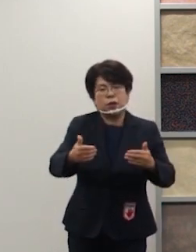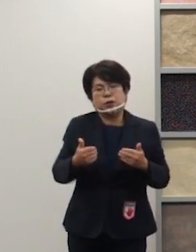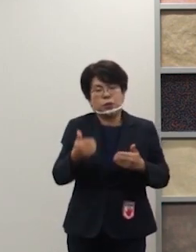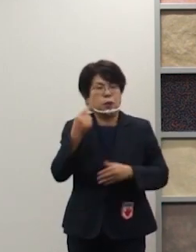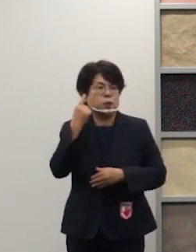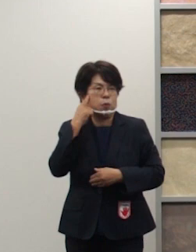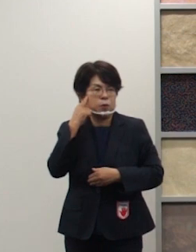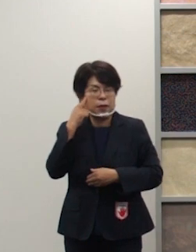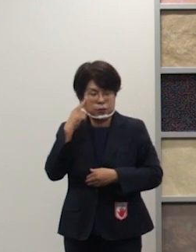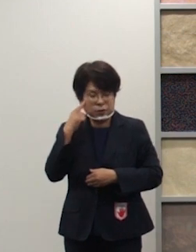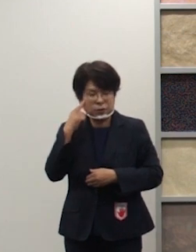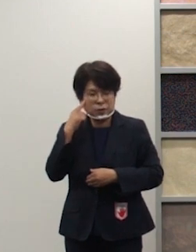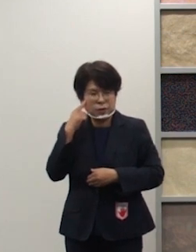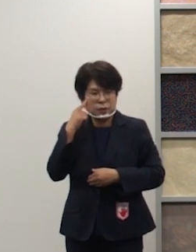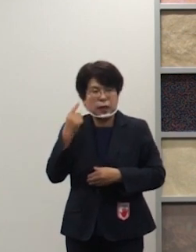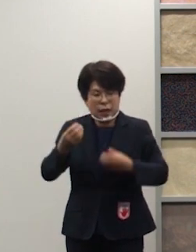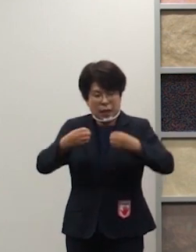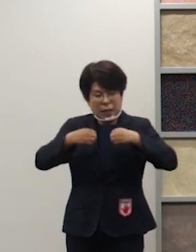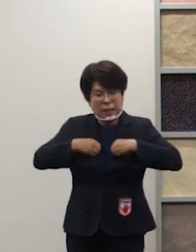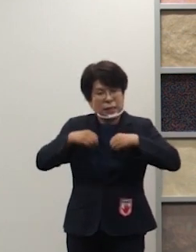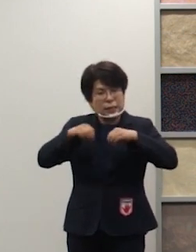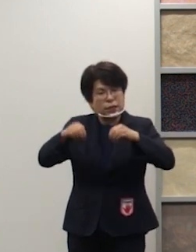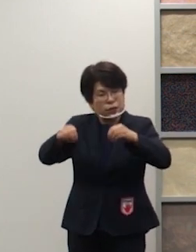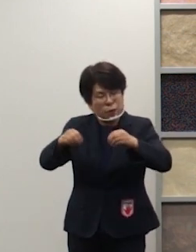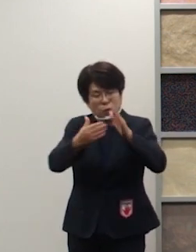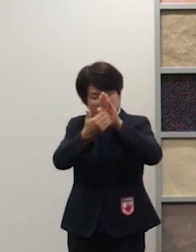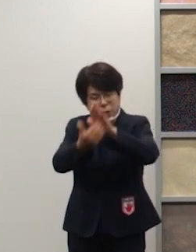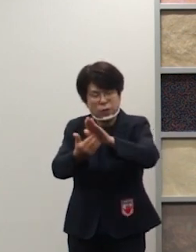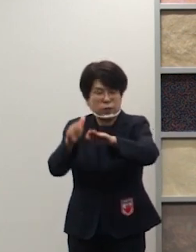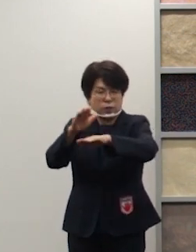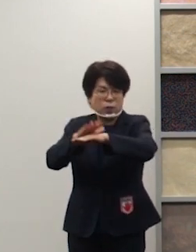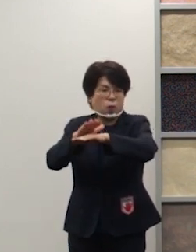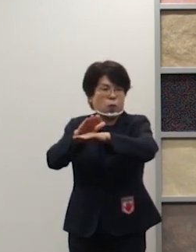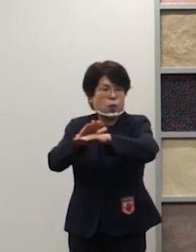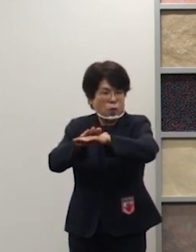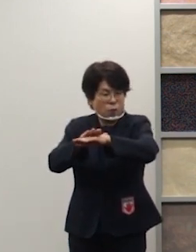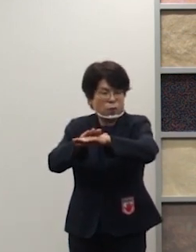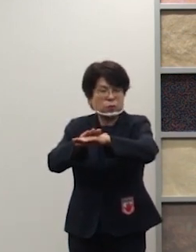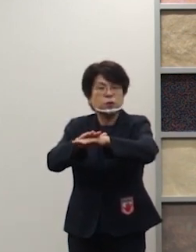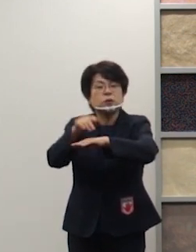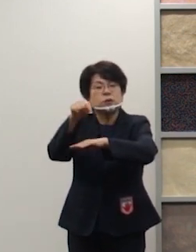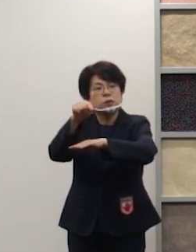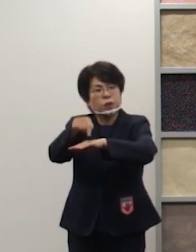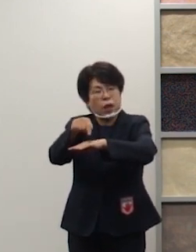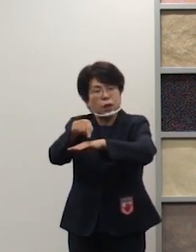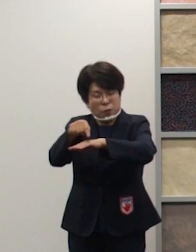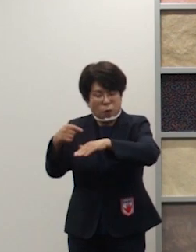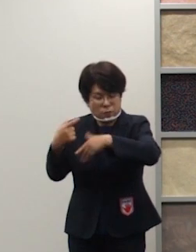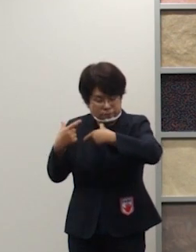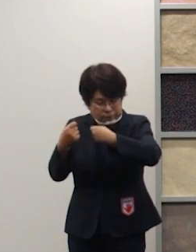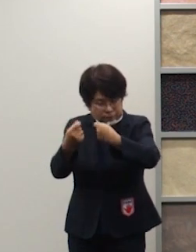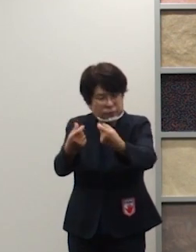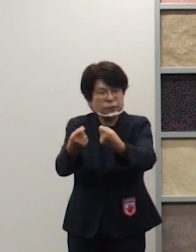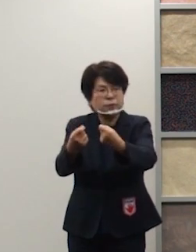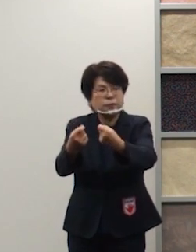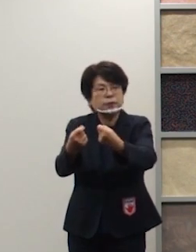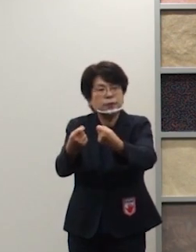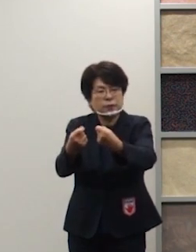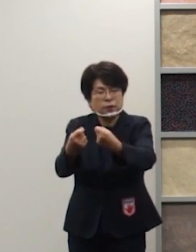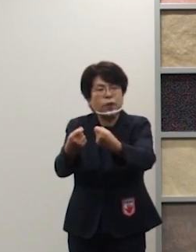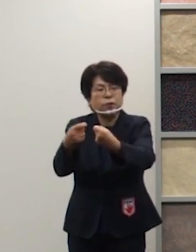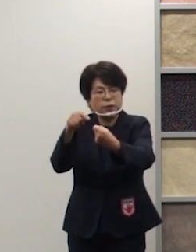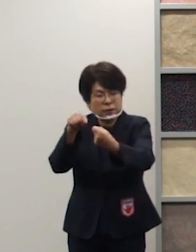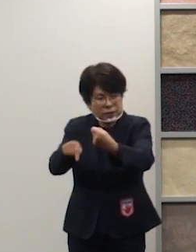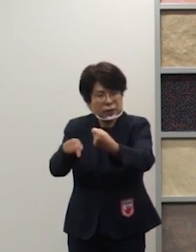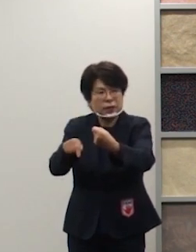ということは、すなわち感染症の防止対策というものは、引き続きやった上での、その経済再開の道、経済の再